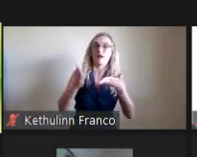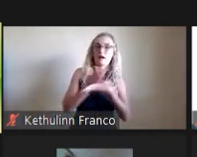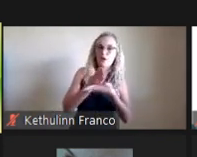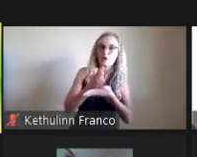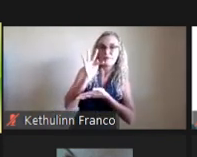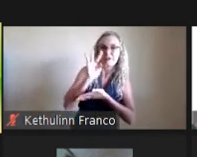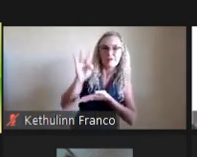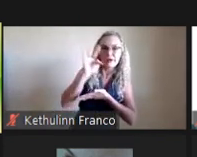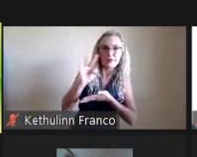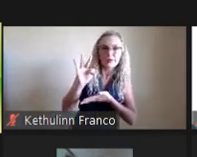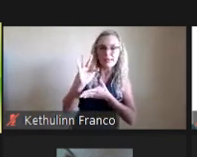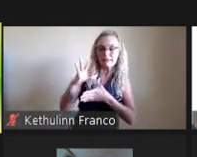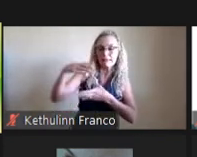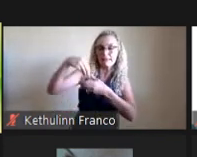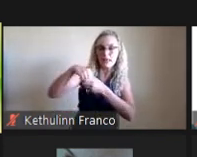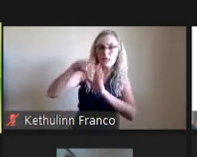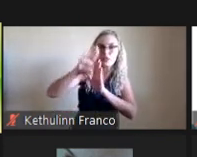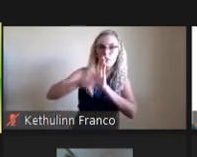mais